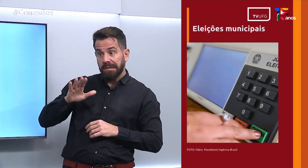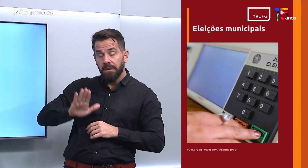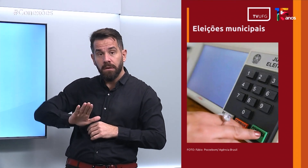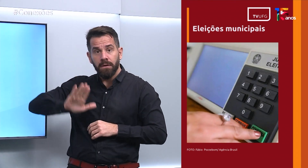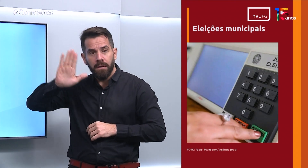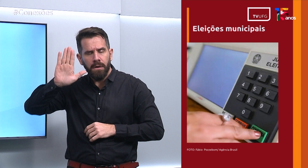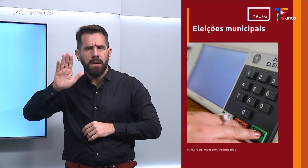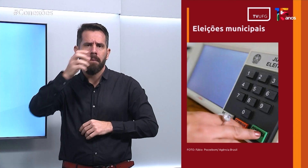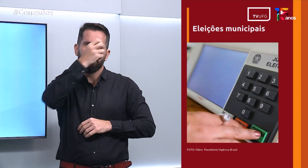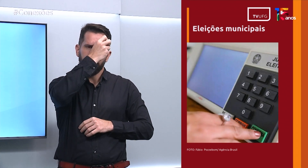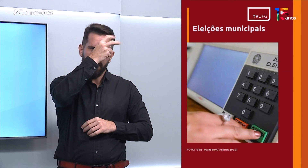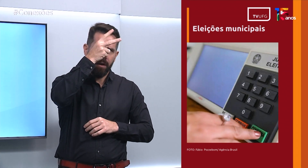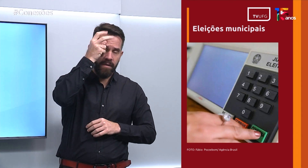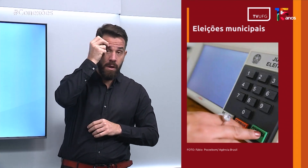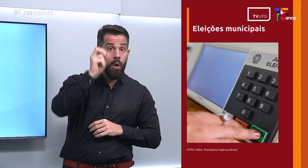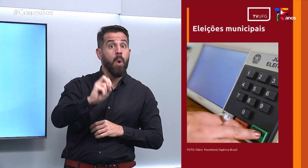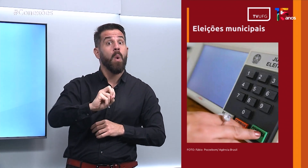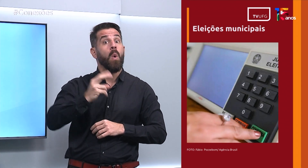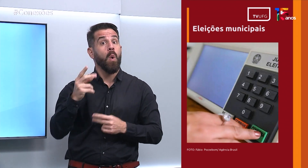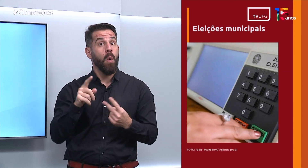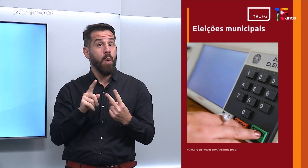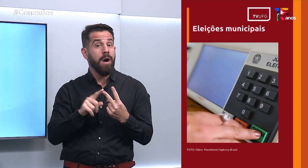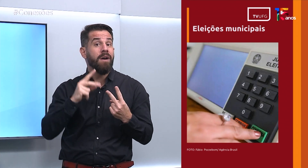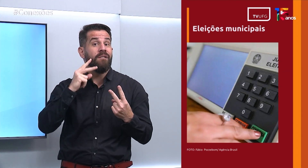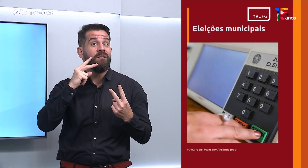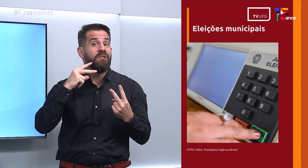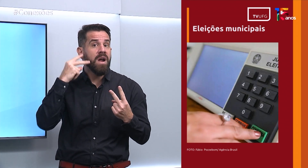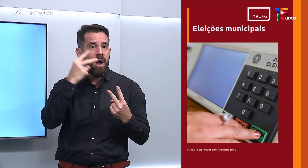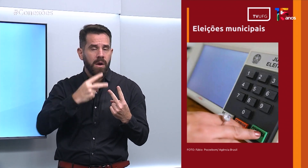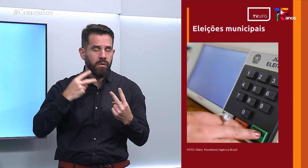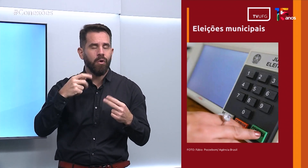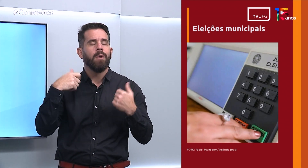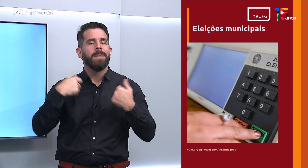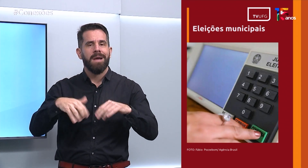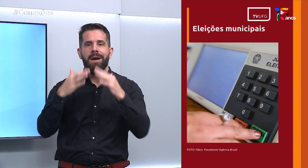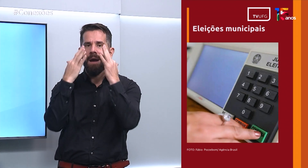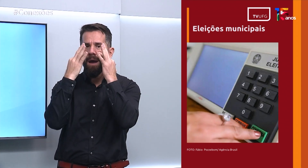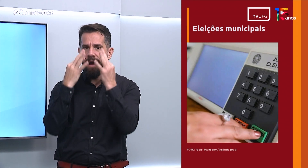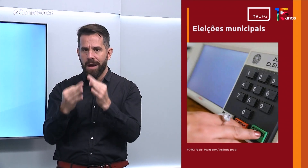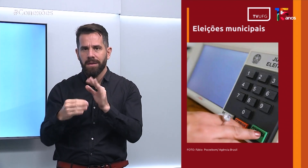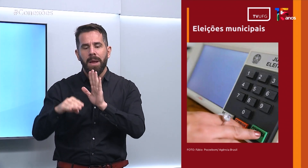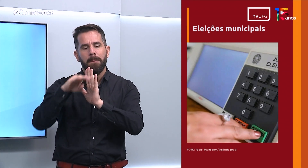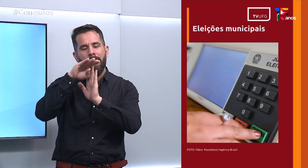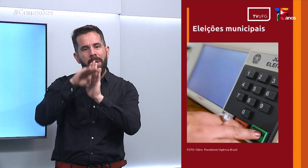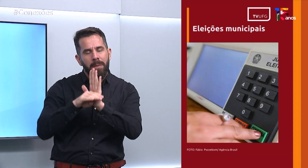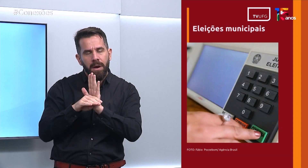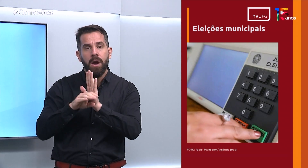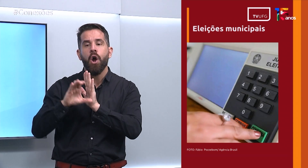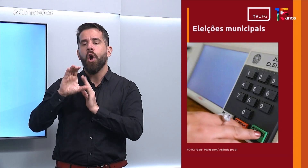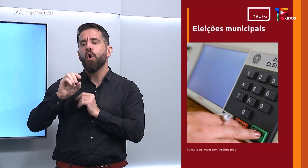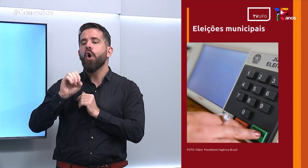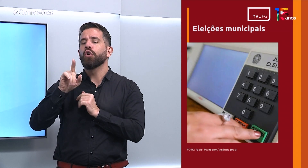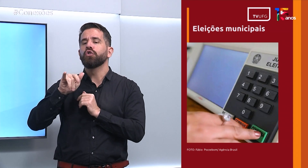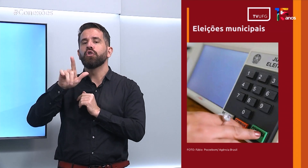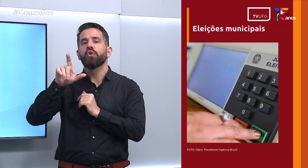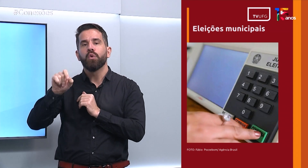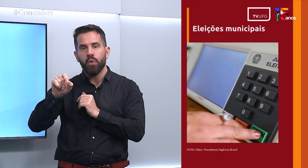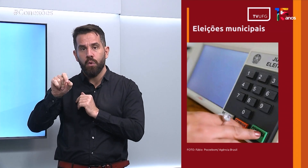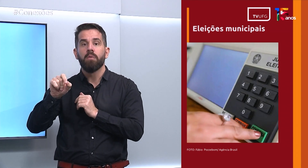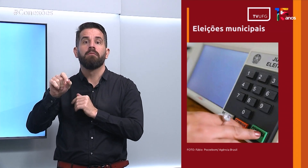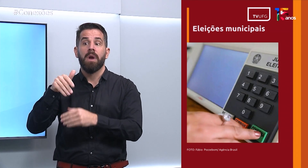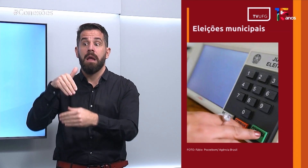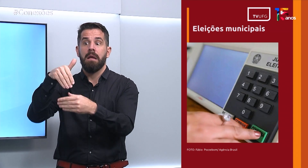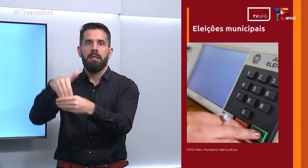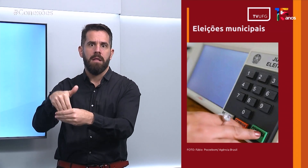cargos de prefeito ou vereador devem estar atentas ao Código Eleitoral. Só podem